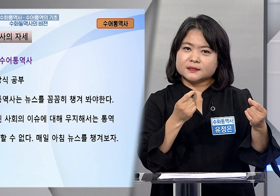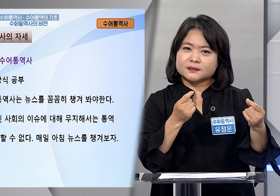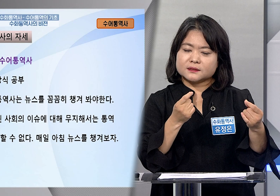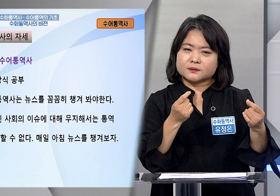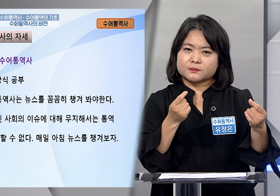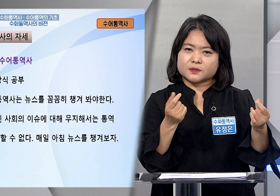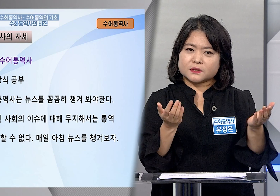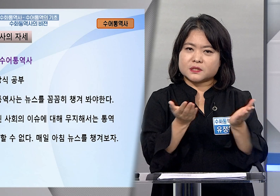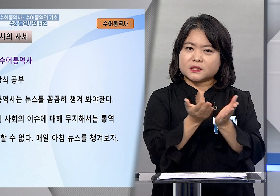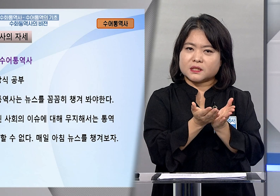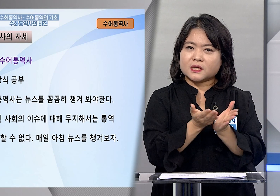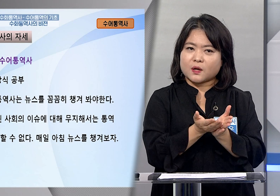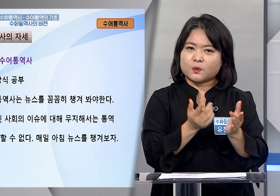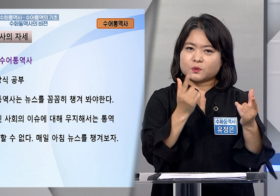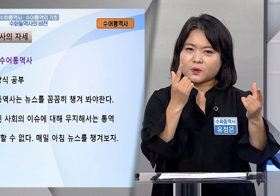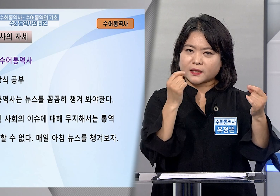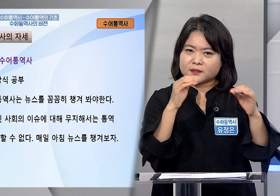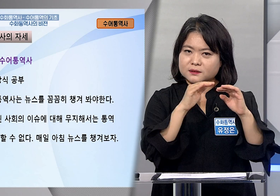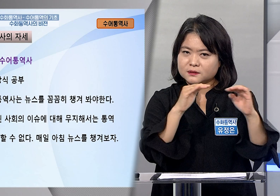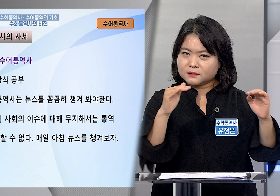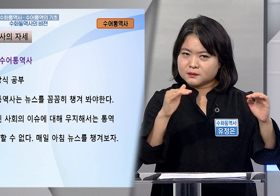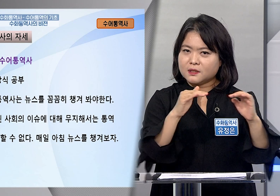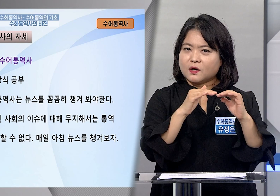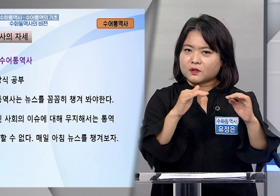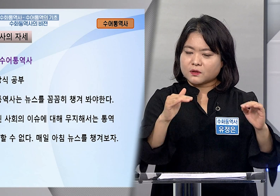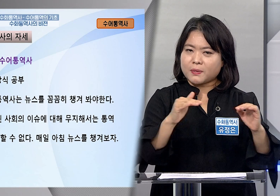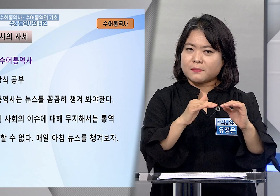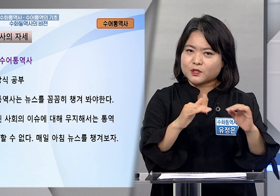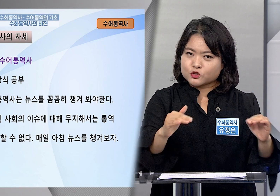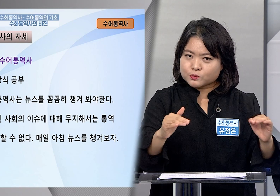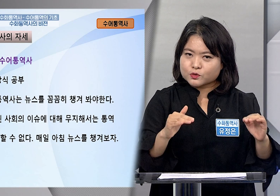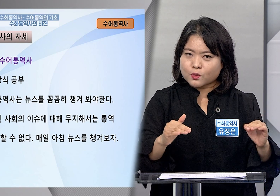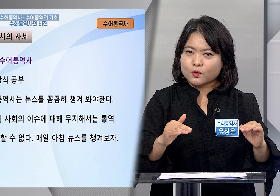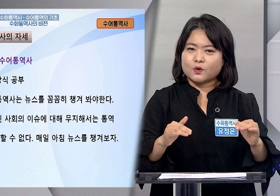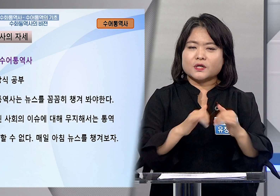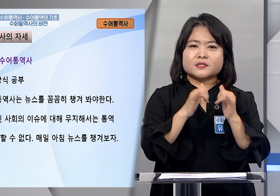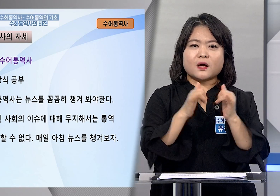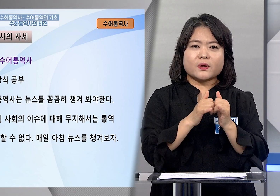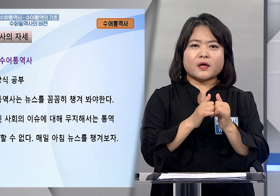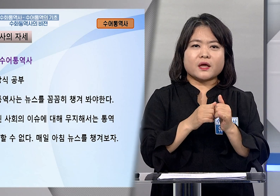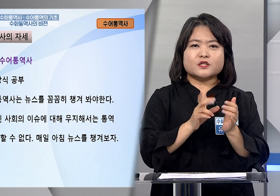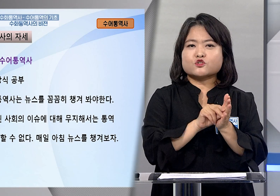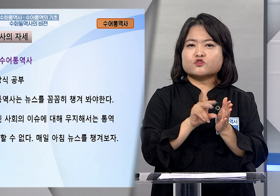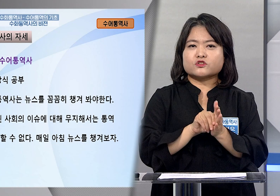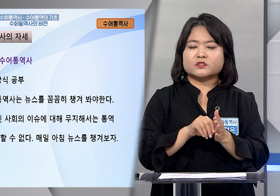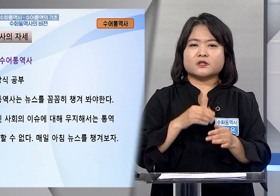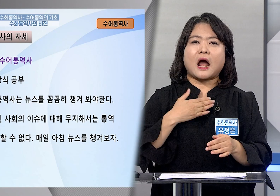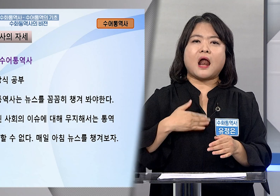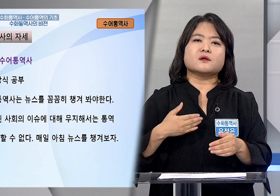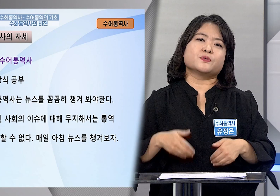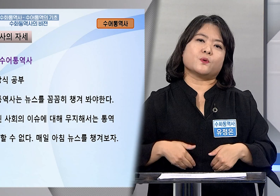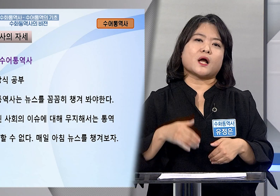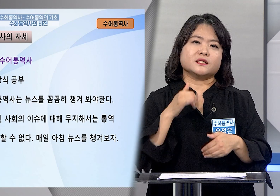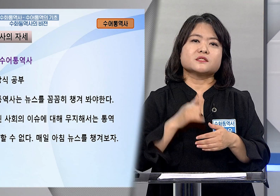같은 시야로 또 같은 어떤 발맞춤으로 사회의 이슈들을 알 필요가